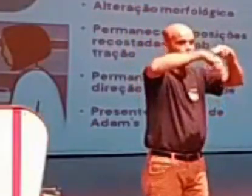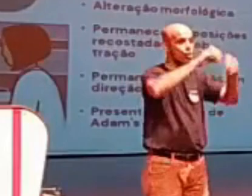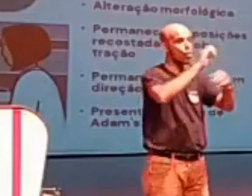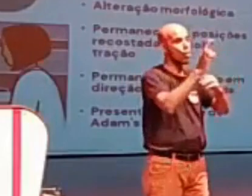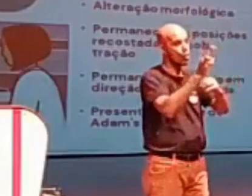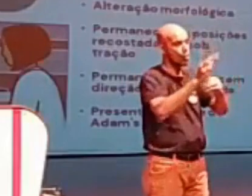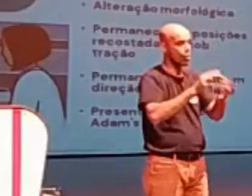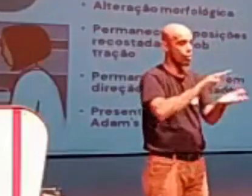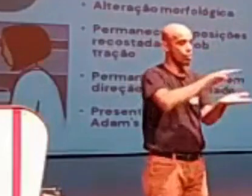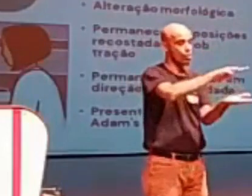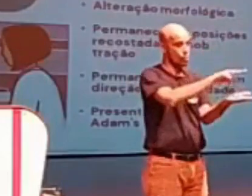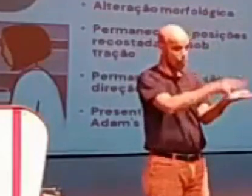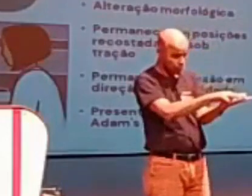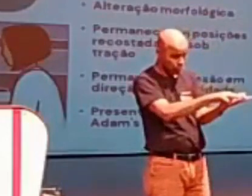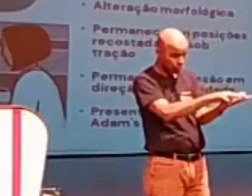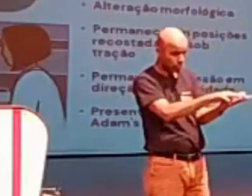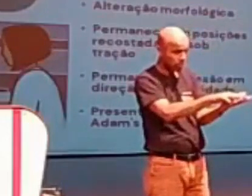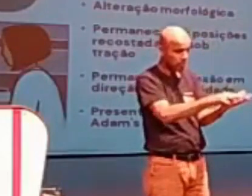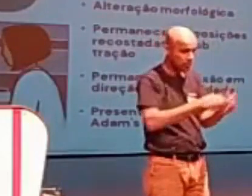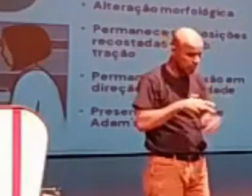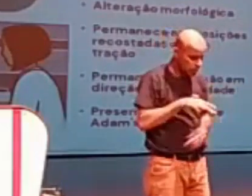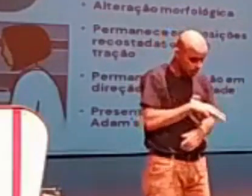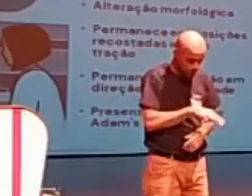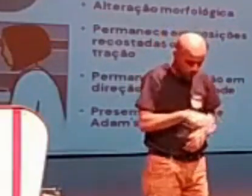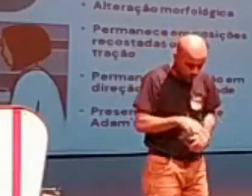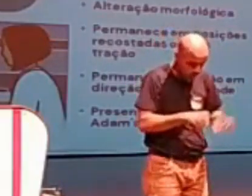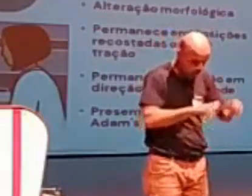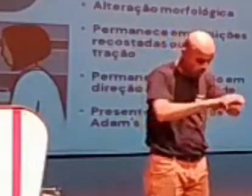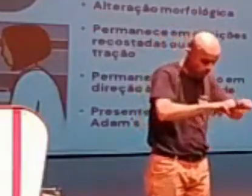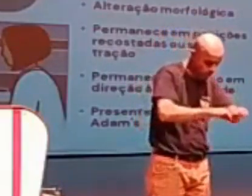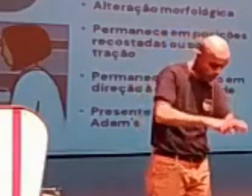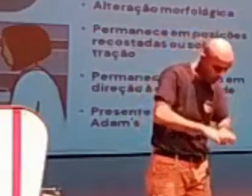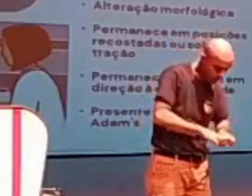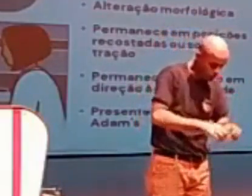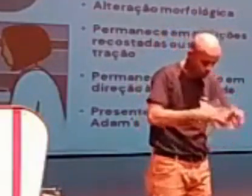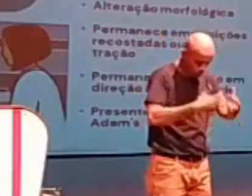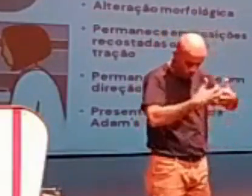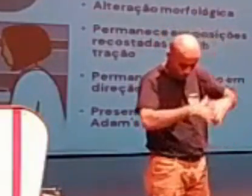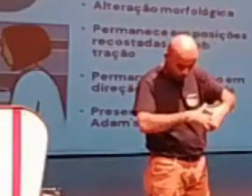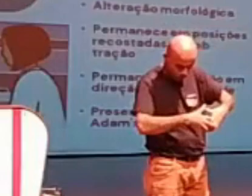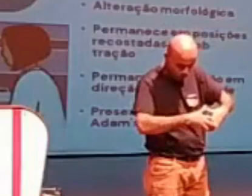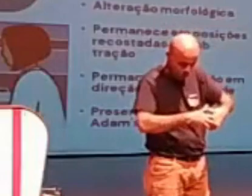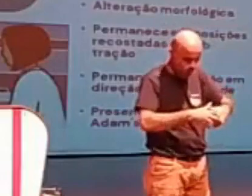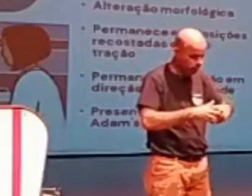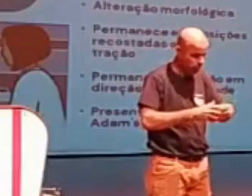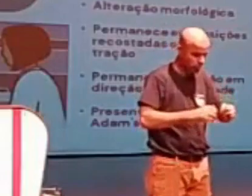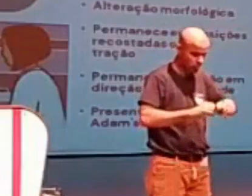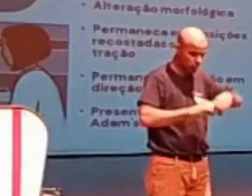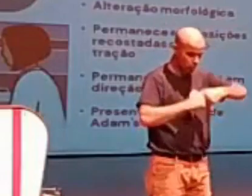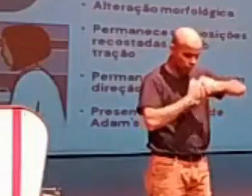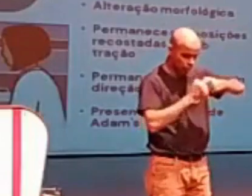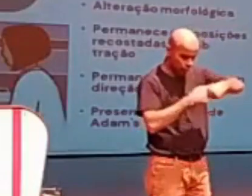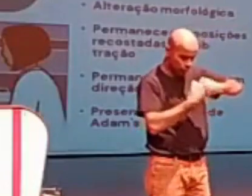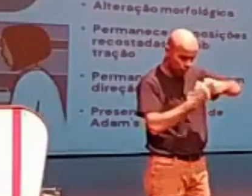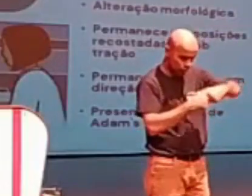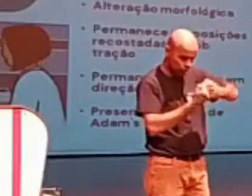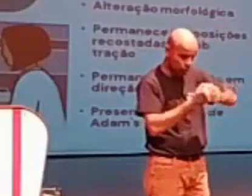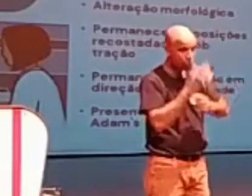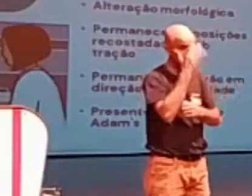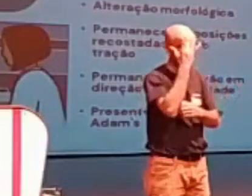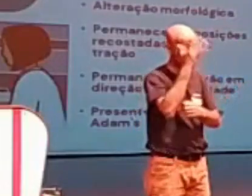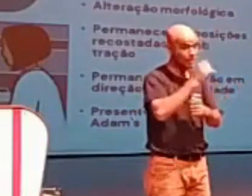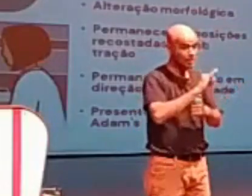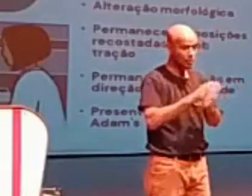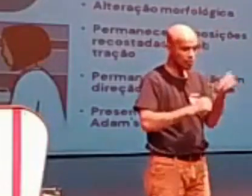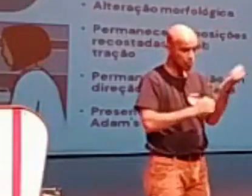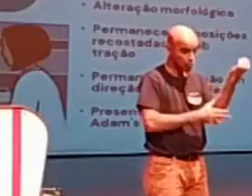pessoa. Se essa escoliose ela é só funcional, a rotação não permanece lá, eu não tenho isso. Já se eu tenho uma escoliose